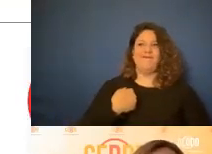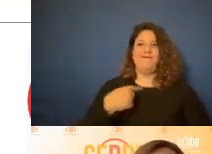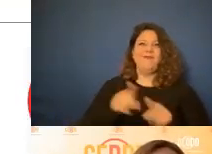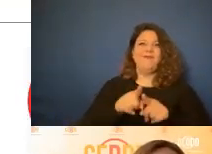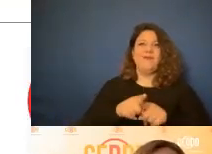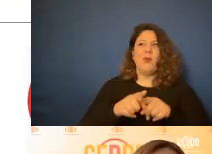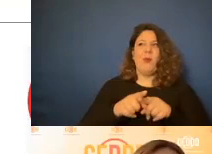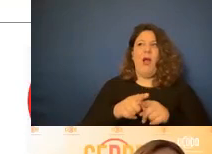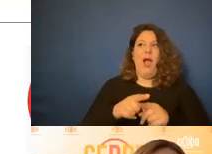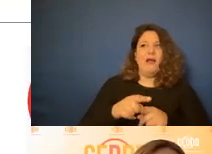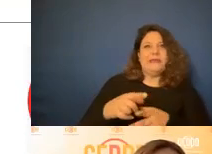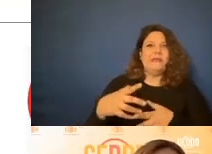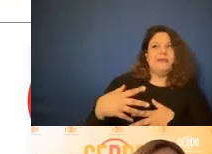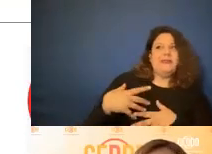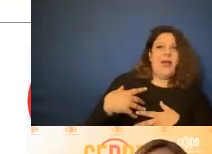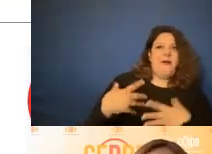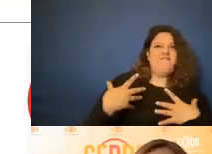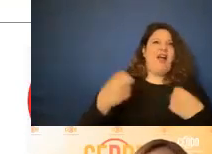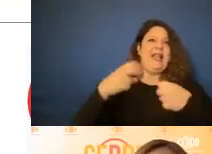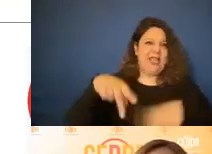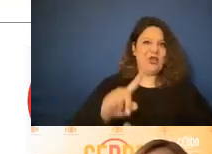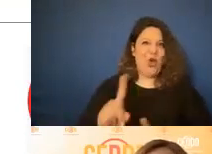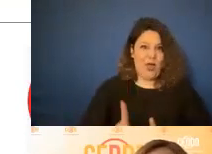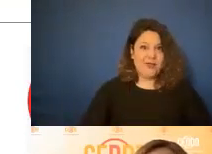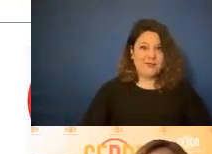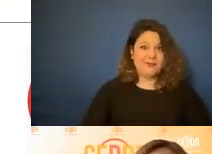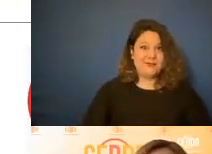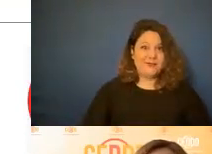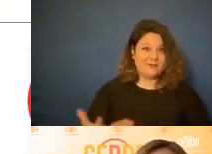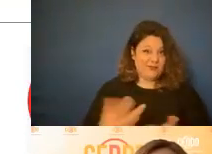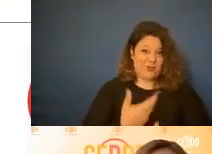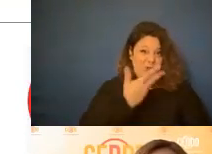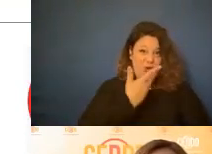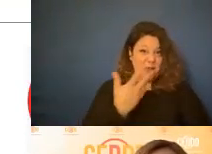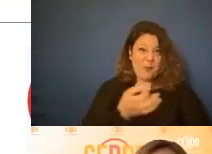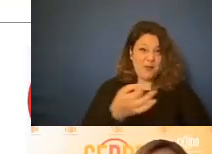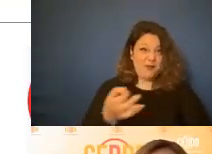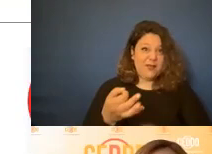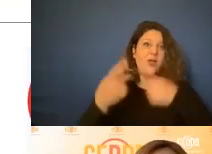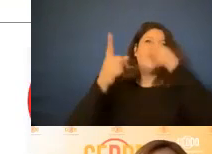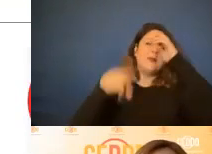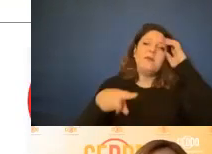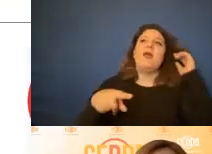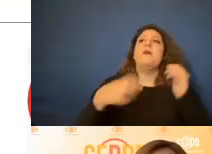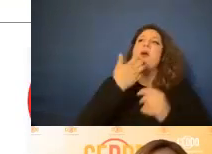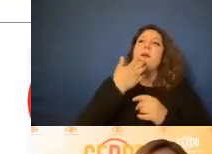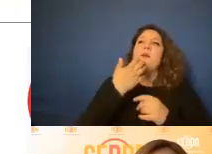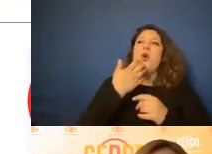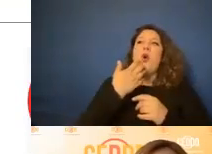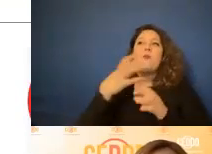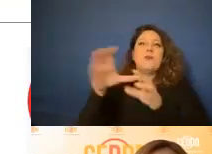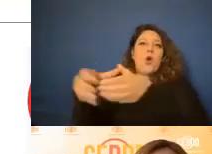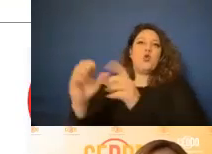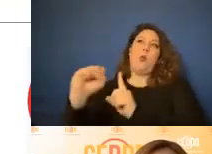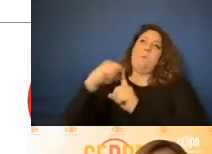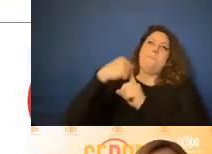del día y que, bueno, todos conocemos, ¿no? También tienen miedo a la presión del grupo, y